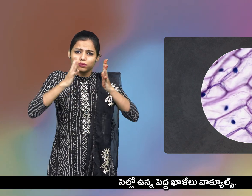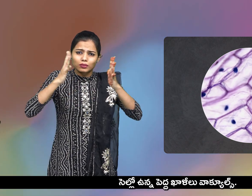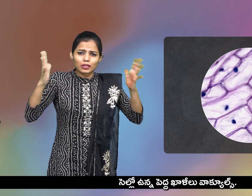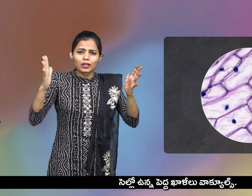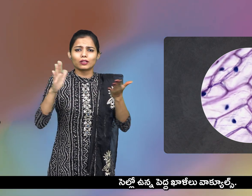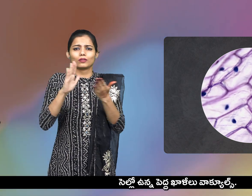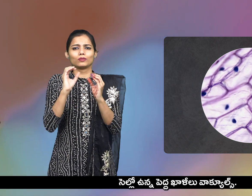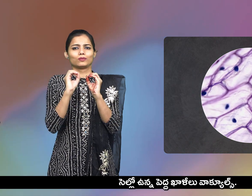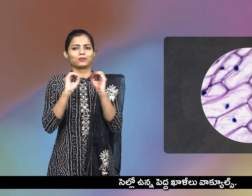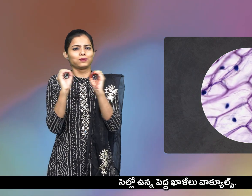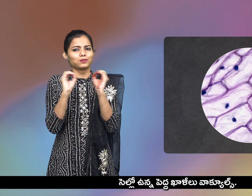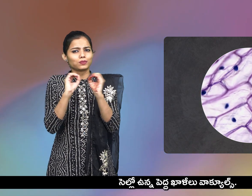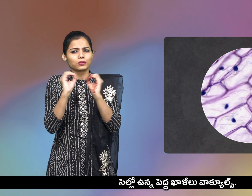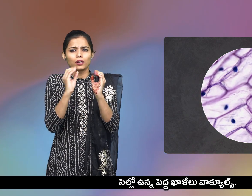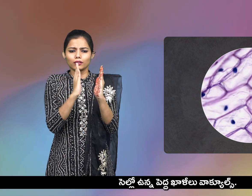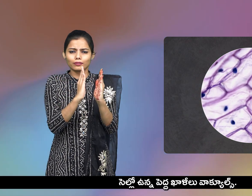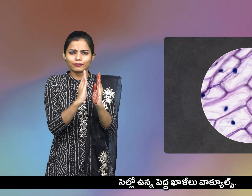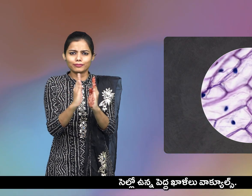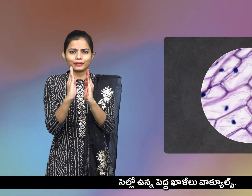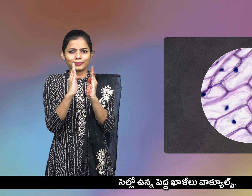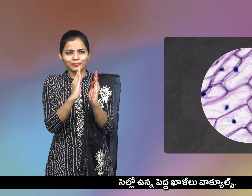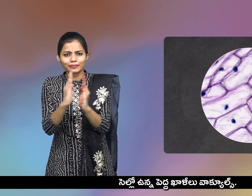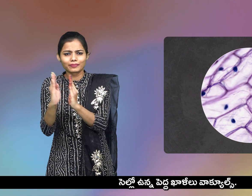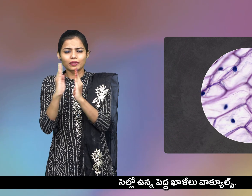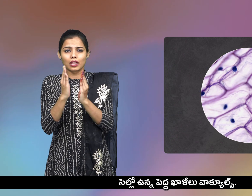సెల్లో ఉన్న పెద్ద ఖాళీలు వాక్యూల్స్.